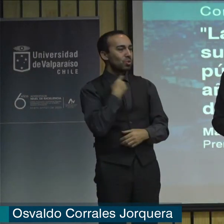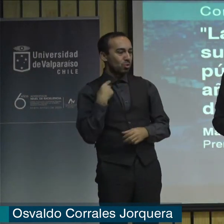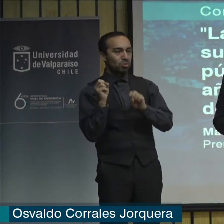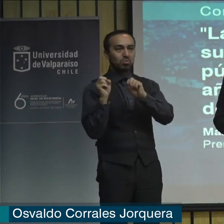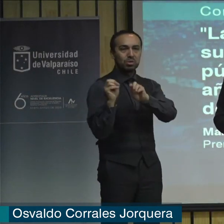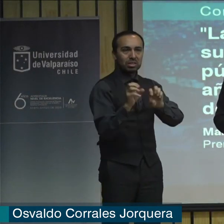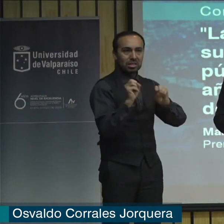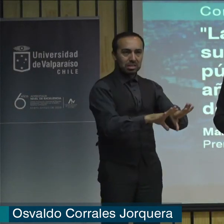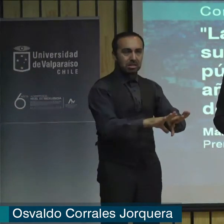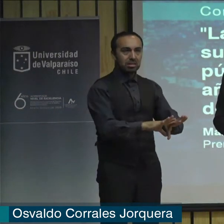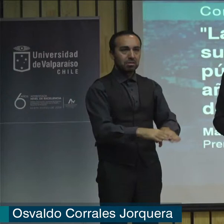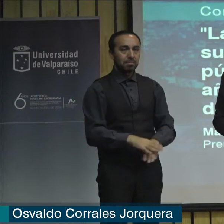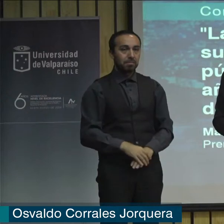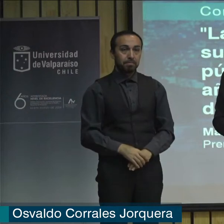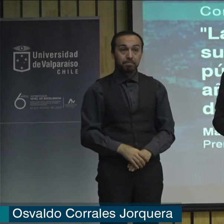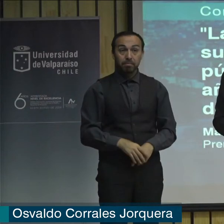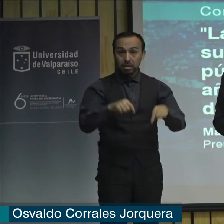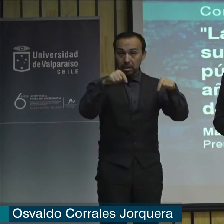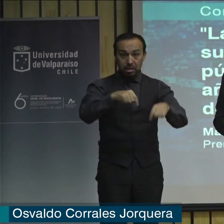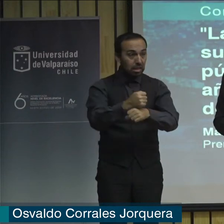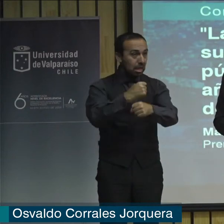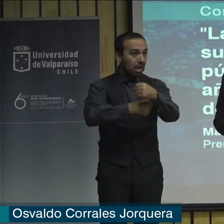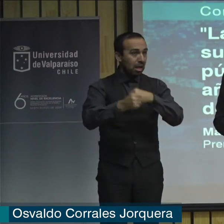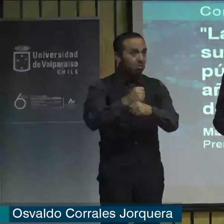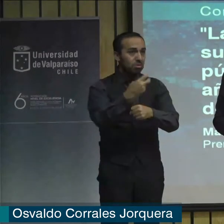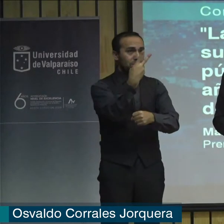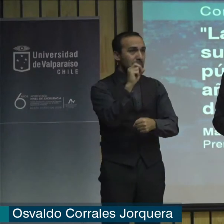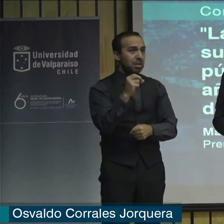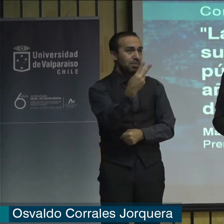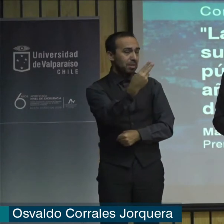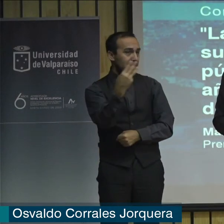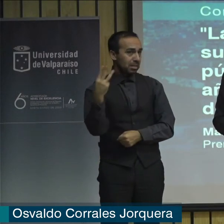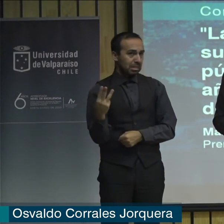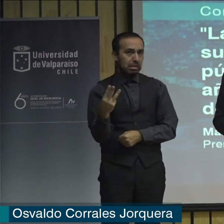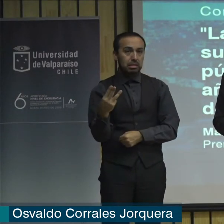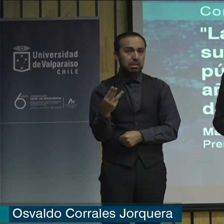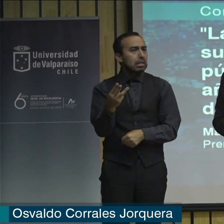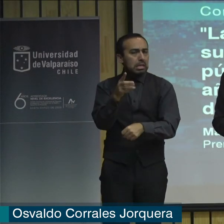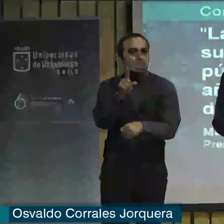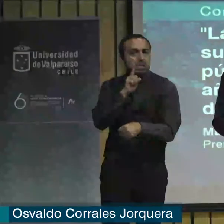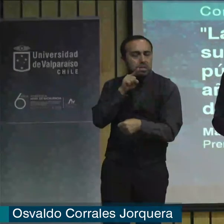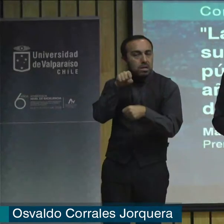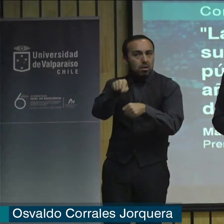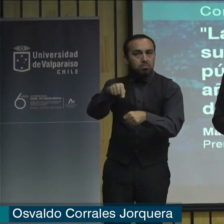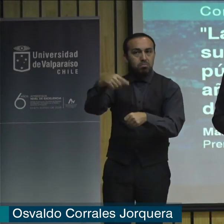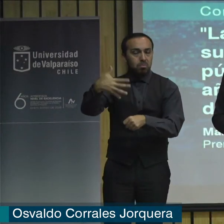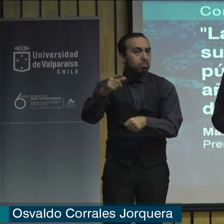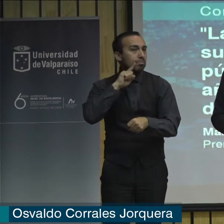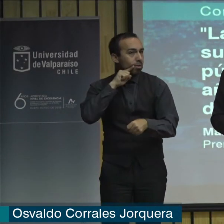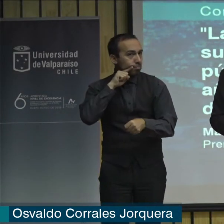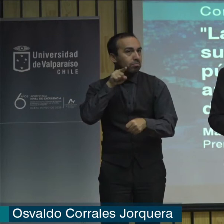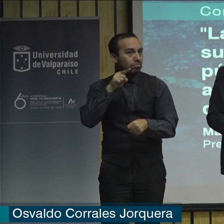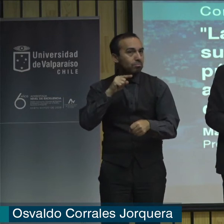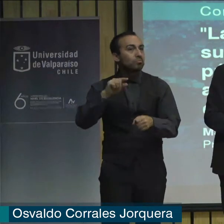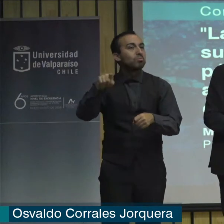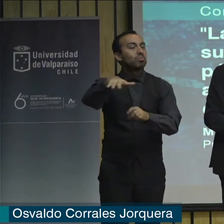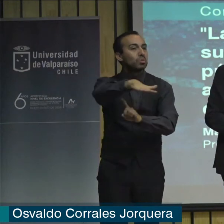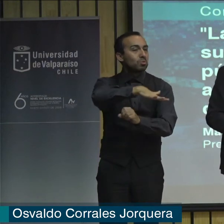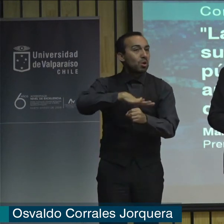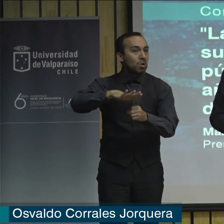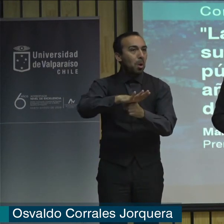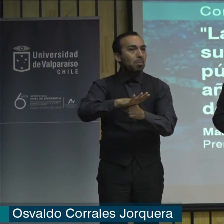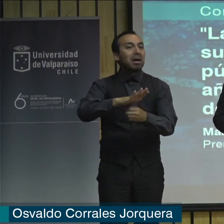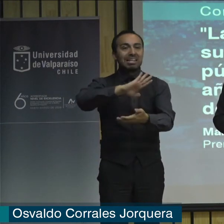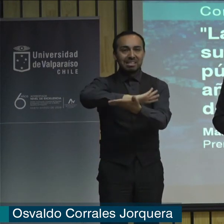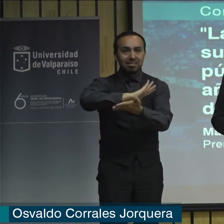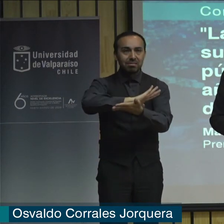formadoras este año 2023 tiene un importante motivo para celebrar una de nuestras escuelas